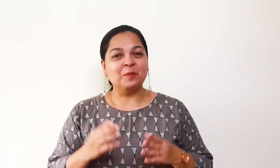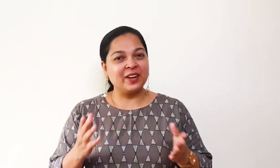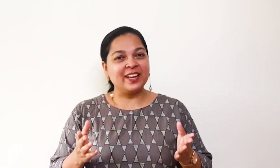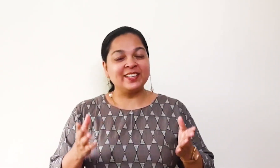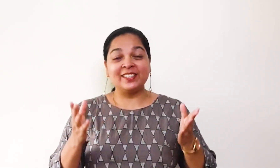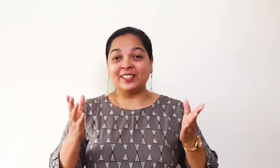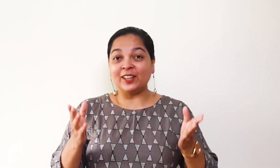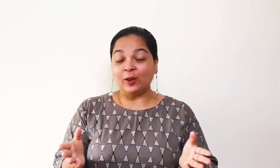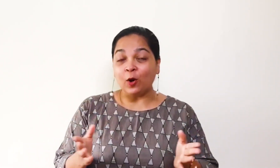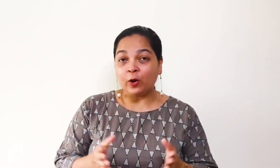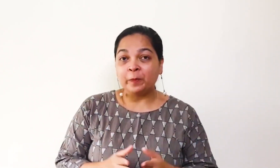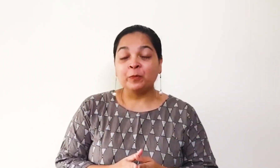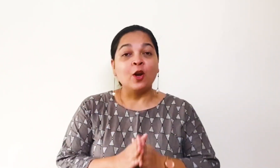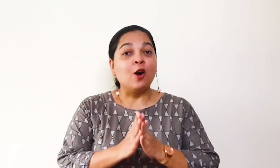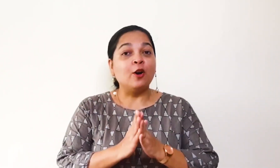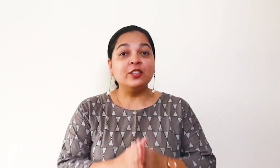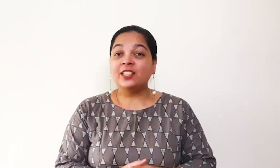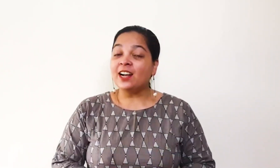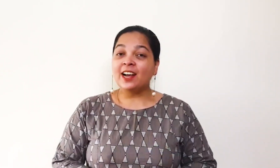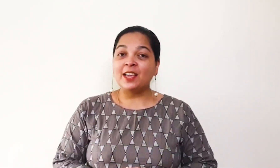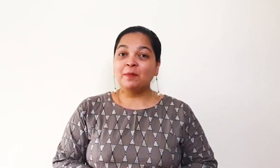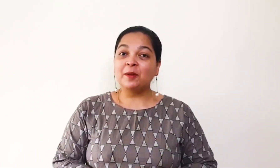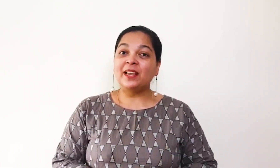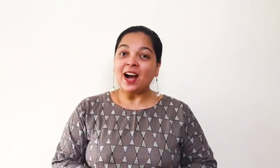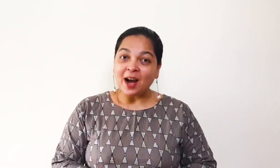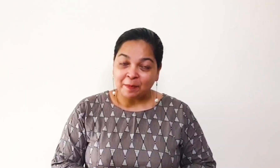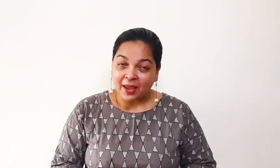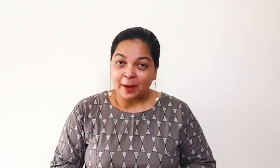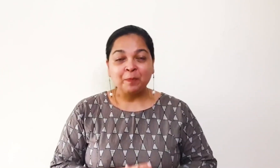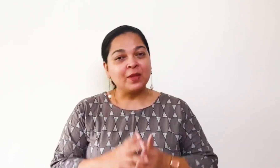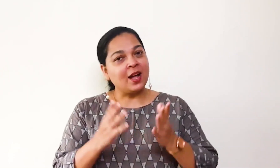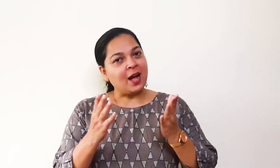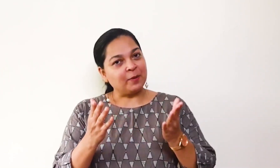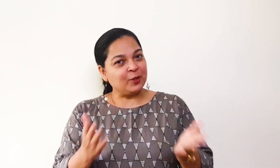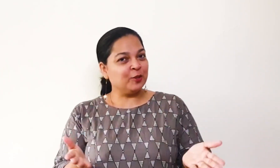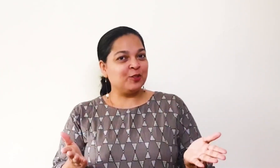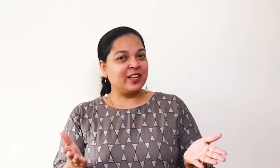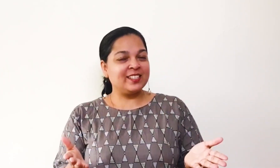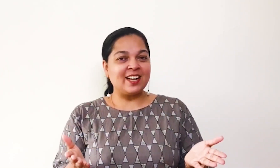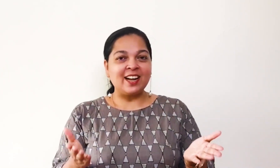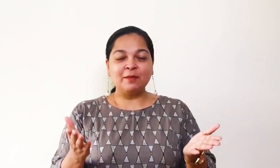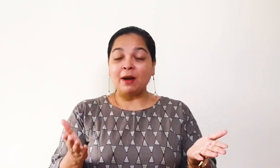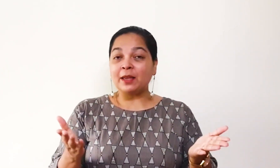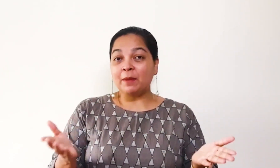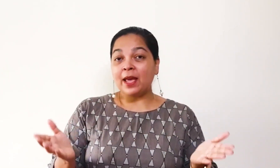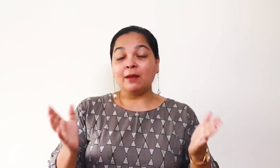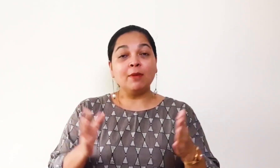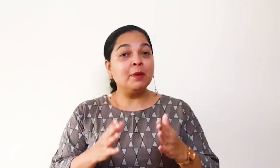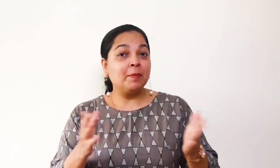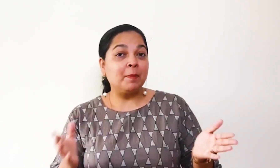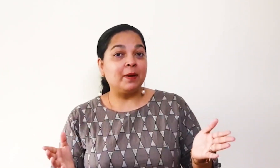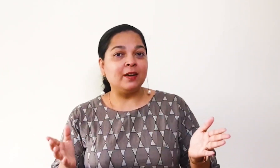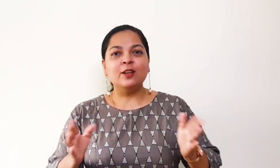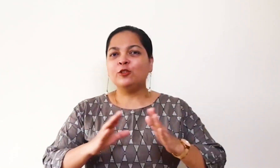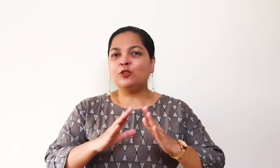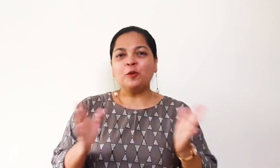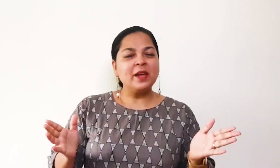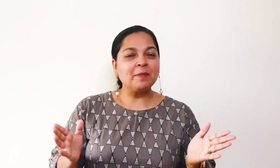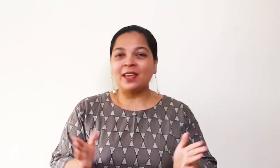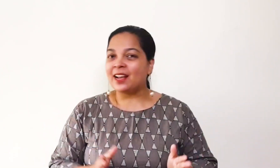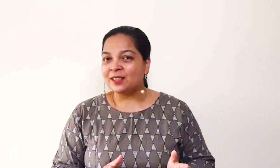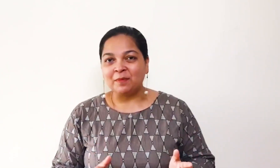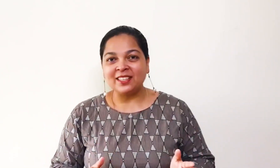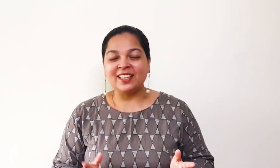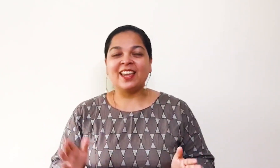ବଢୁଛି। ପ୍ରେଜ୍ ଦ ଲର୍ଡ। ଆପଣ ମାନେ ଯୋଉ ସ୍ଥାନରେ ବି ଅଛନ୍ତି, ସାଙ୍ଗସାଥୀଙ୍କ ସହିତ, ଭାଇ ଭଉଣୀ, ବାପା